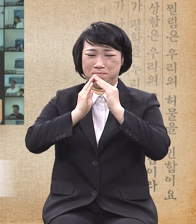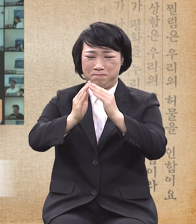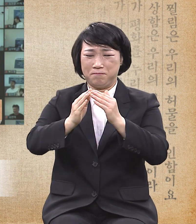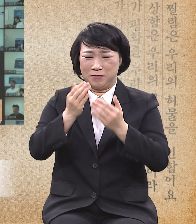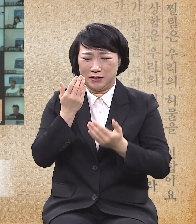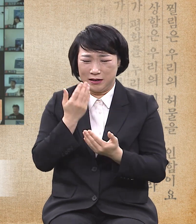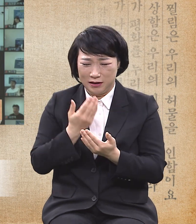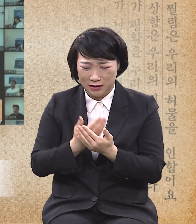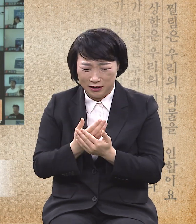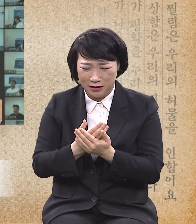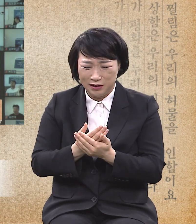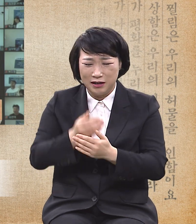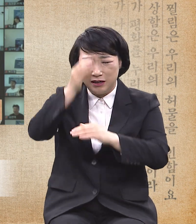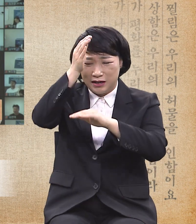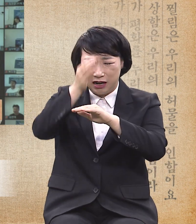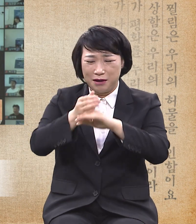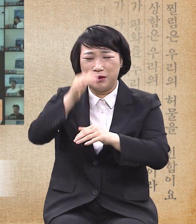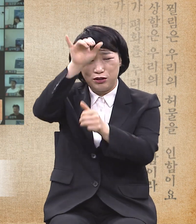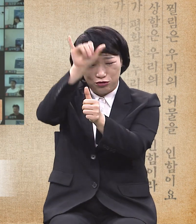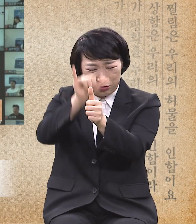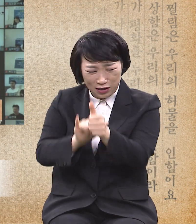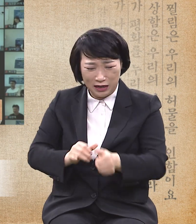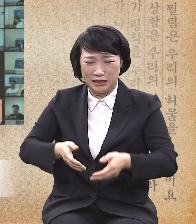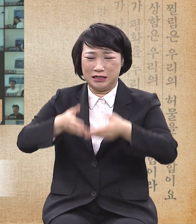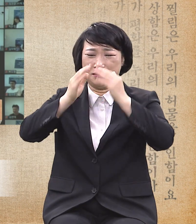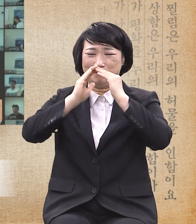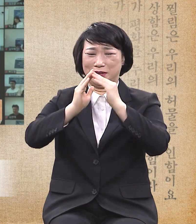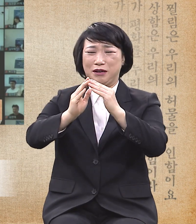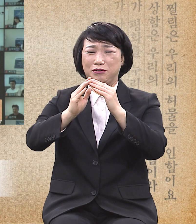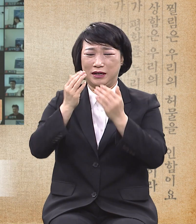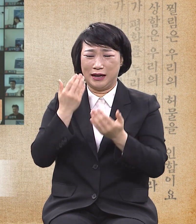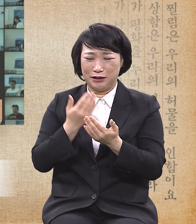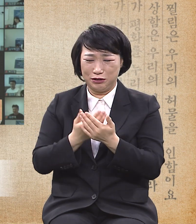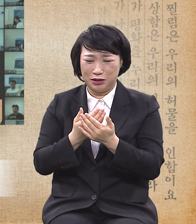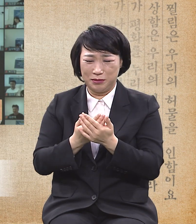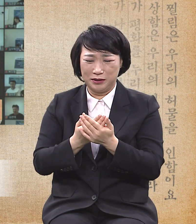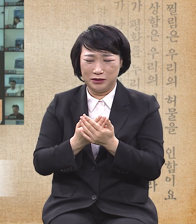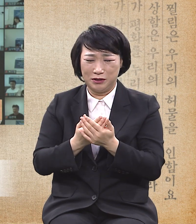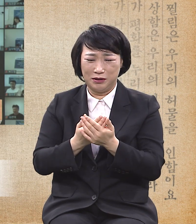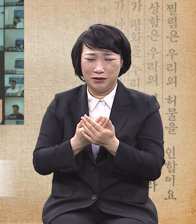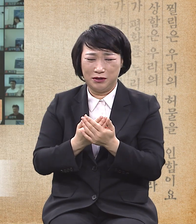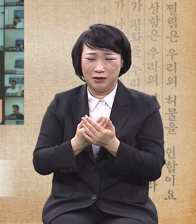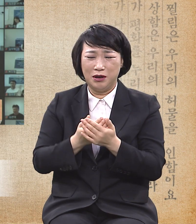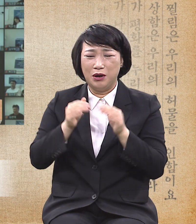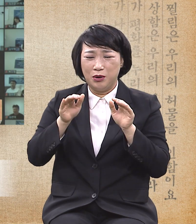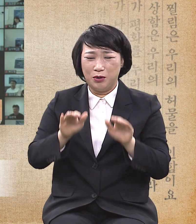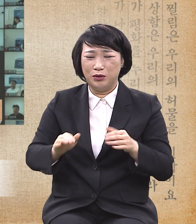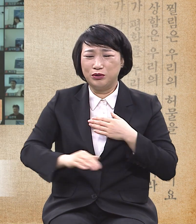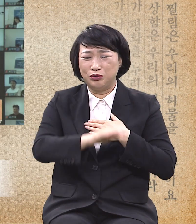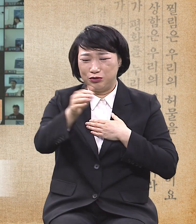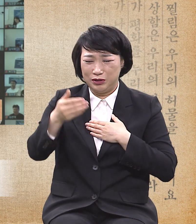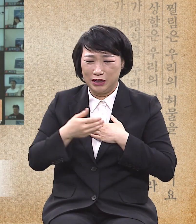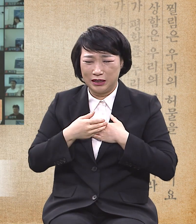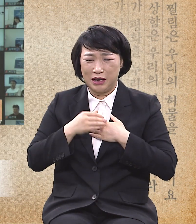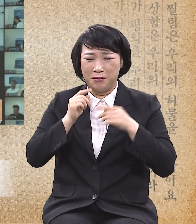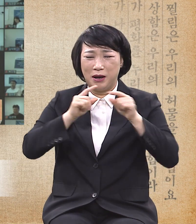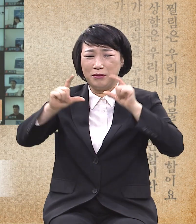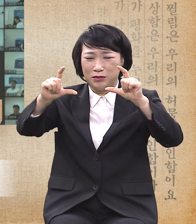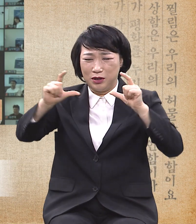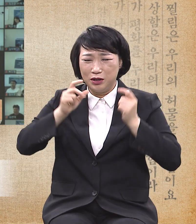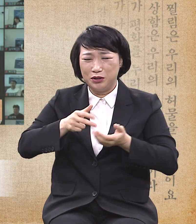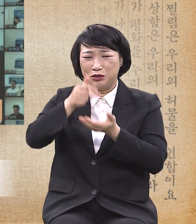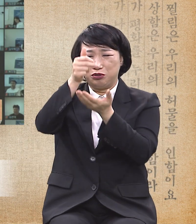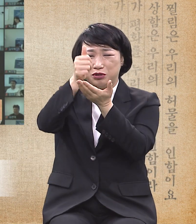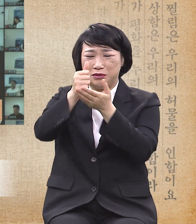하옵소서. 감사와 충성의 집을 지켜 하옵소서. 오늘 또 우리에게 들려주신